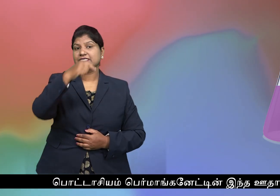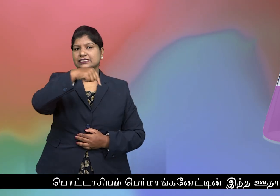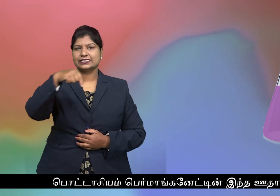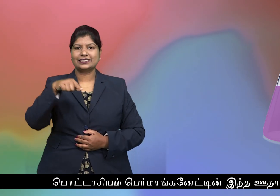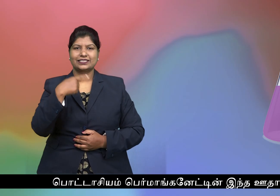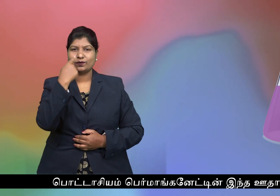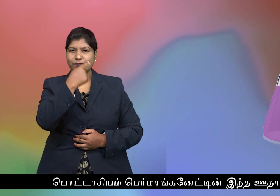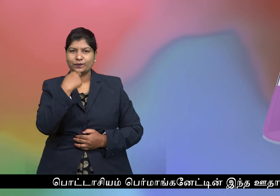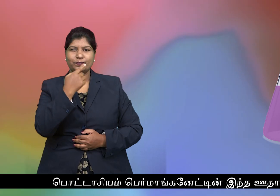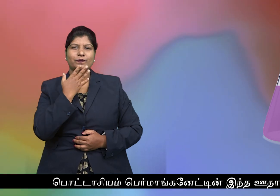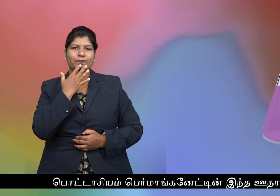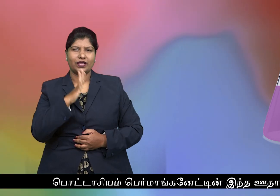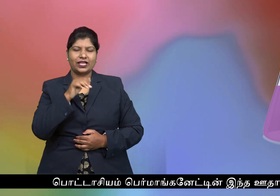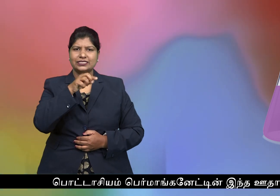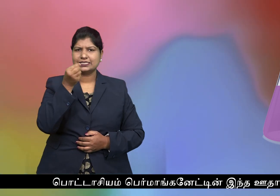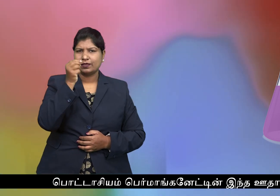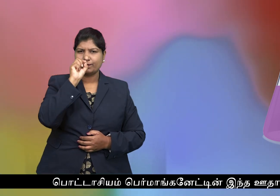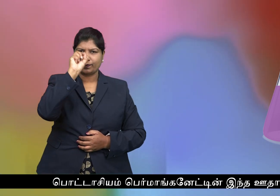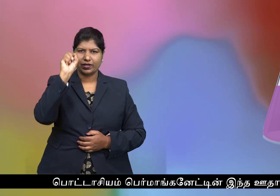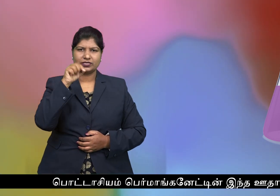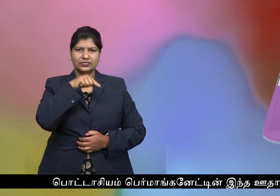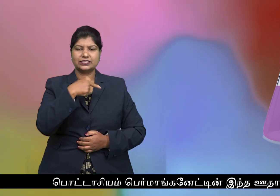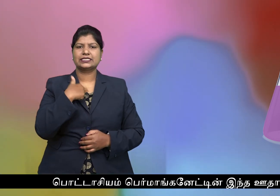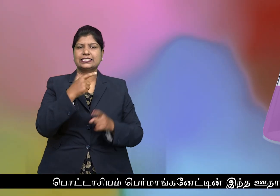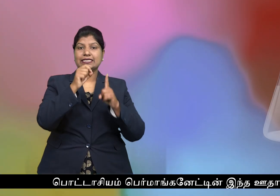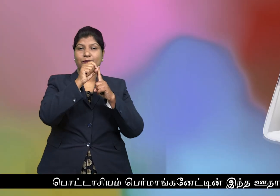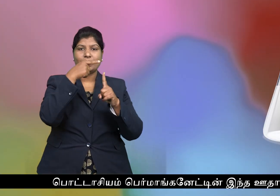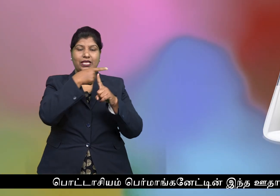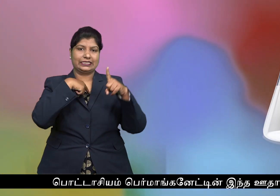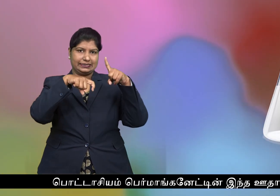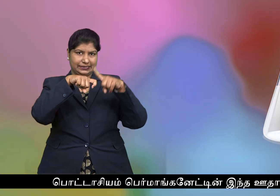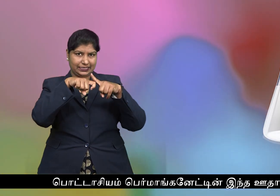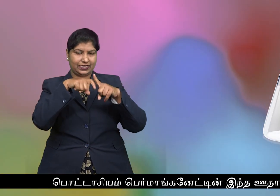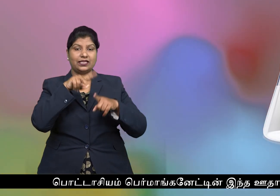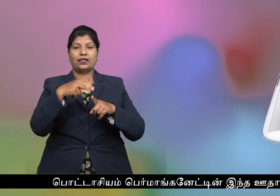பொட்டாசியம் பெர்மாங்கனேட்டின் இந்த ஊதா நிற துகள்கள் தண்ணீர்